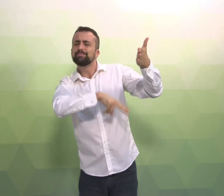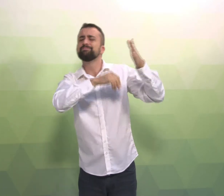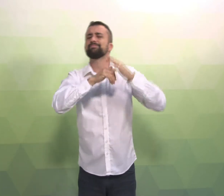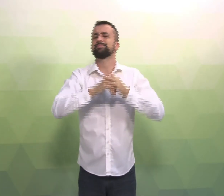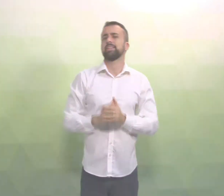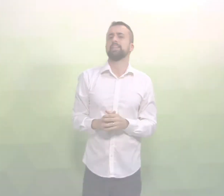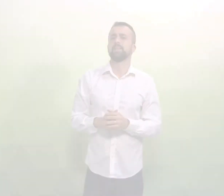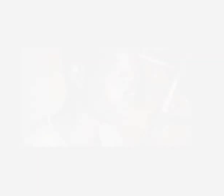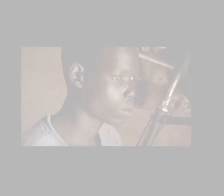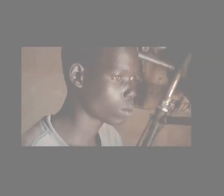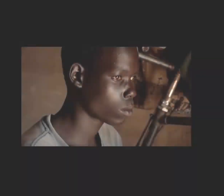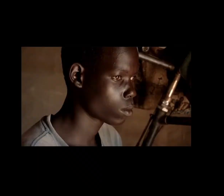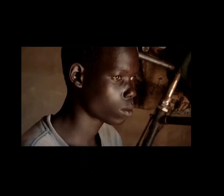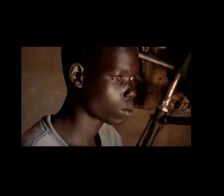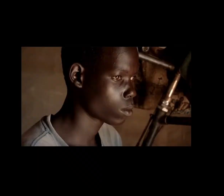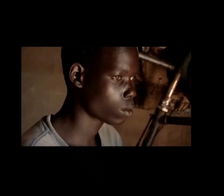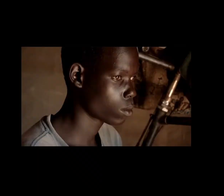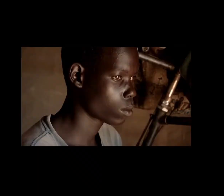vocês verem em casa.